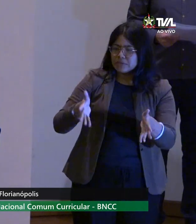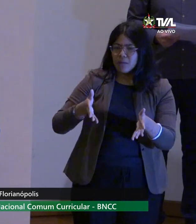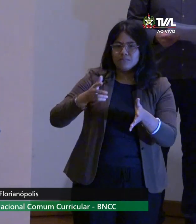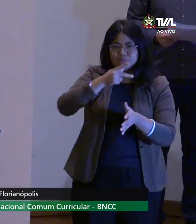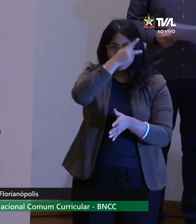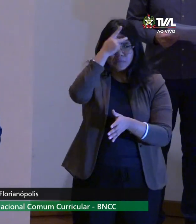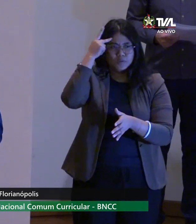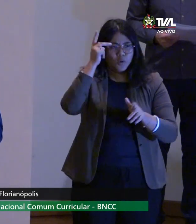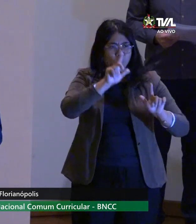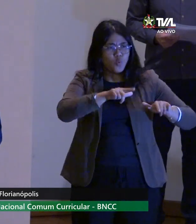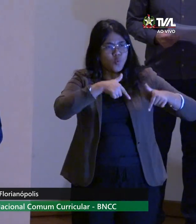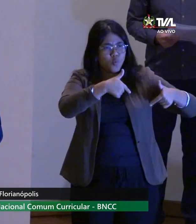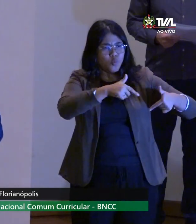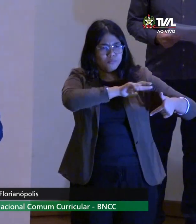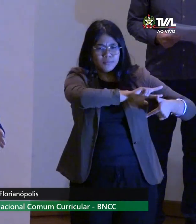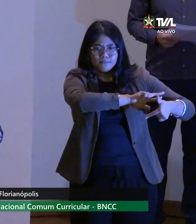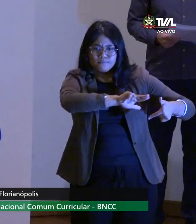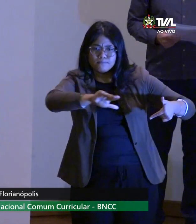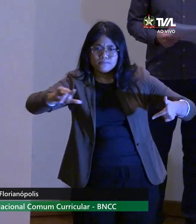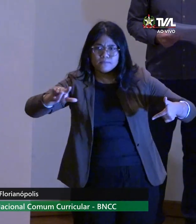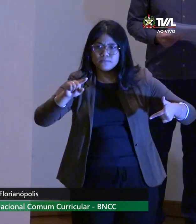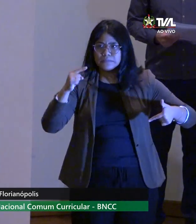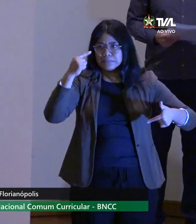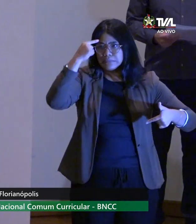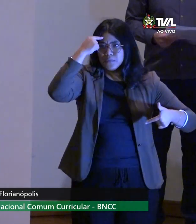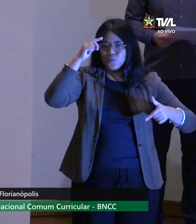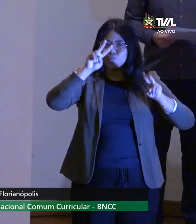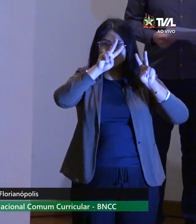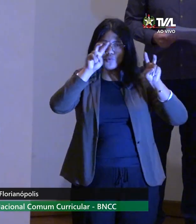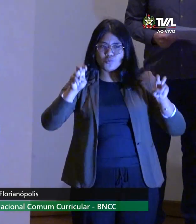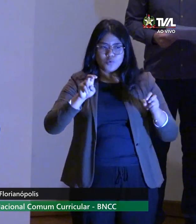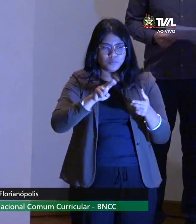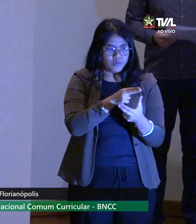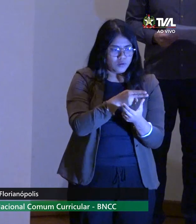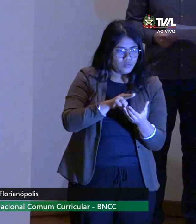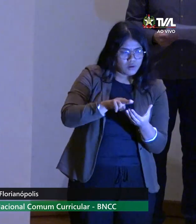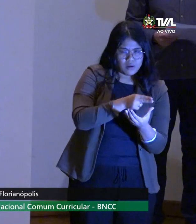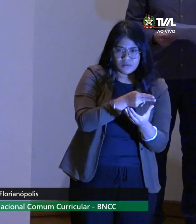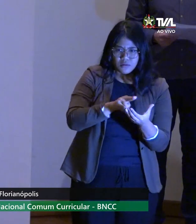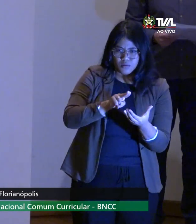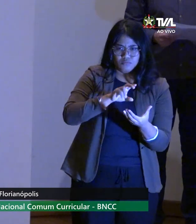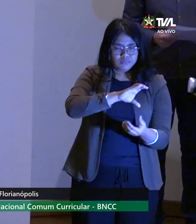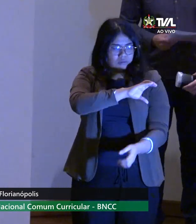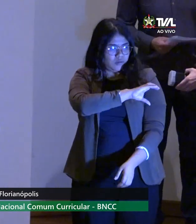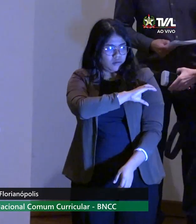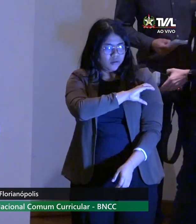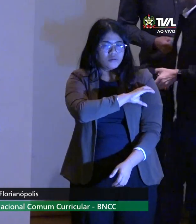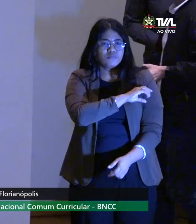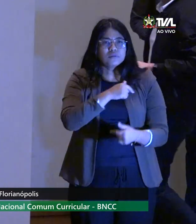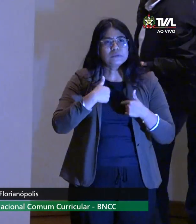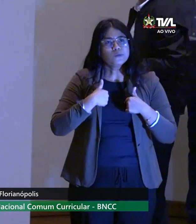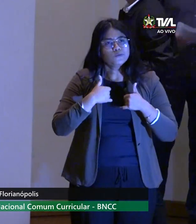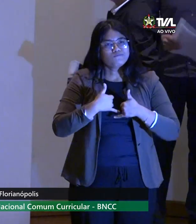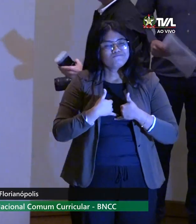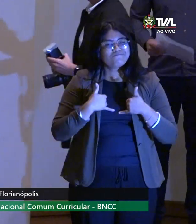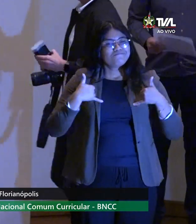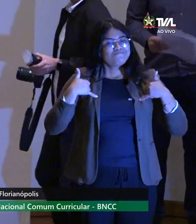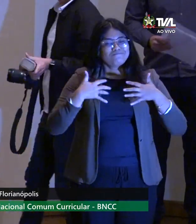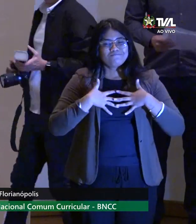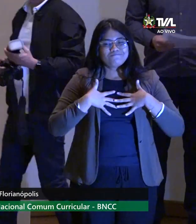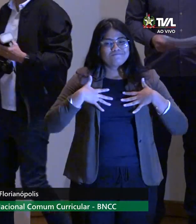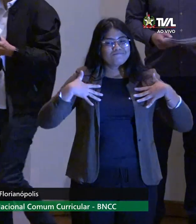mãos pensando na nossa educação infantil pensando as nossas crianças me sinto orgulhoso